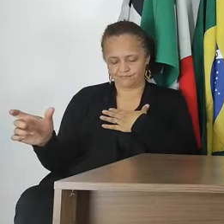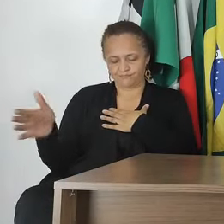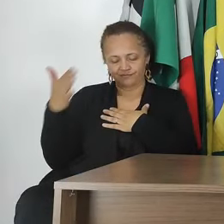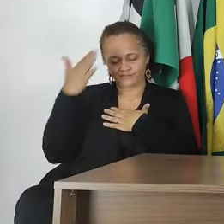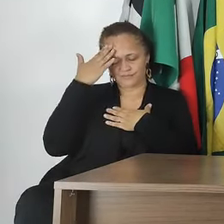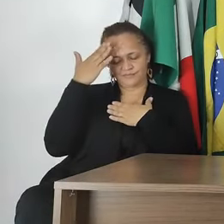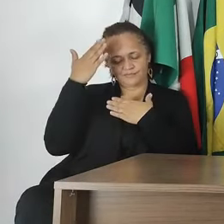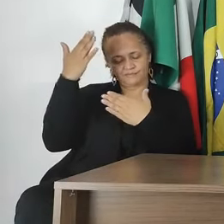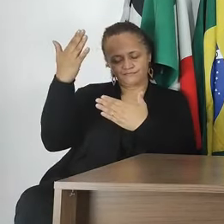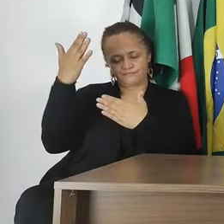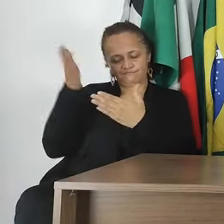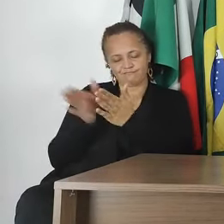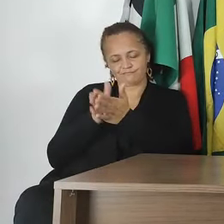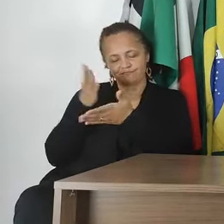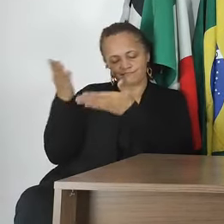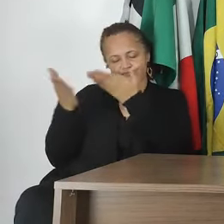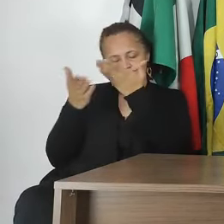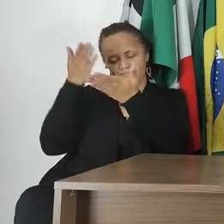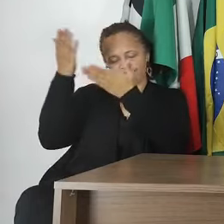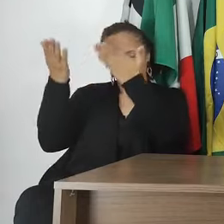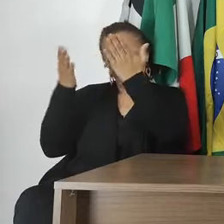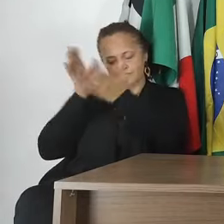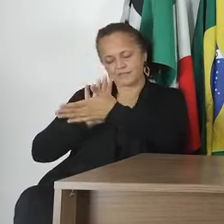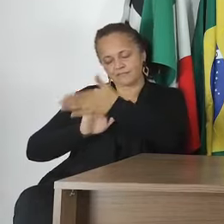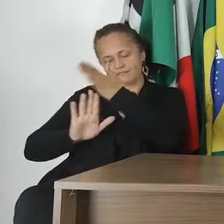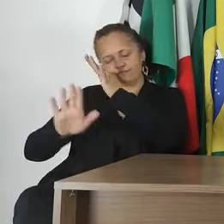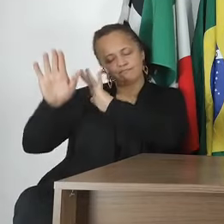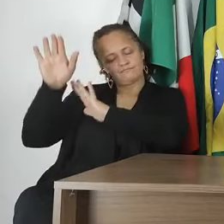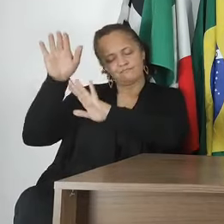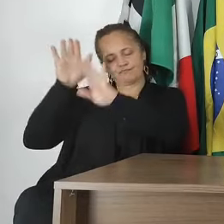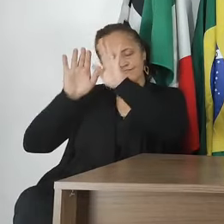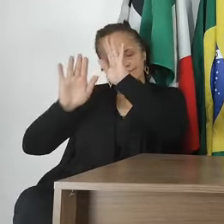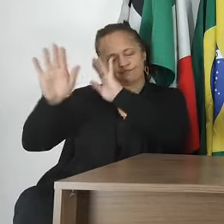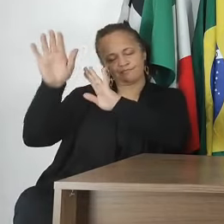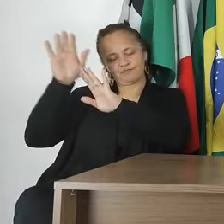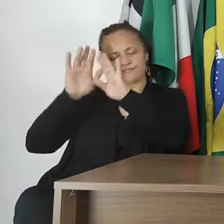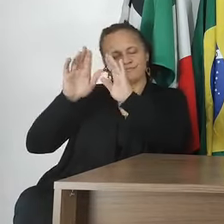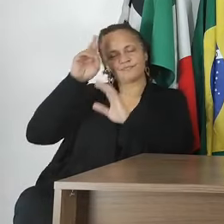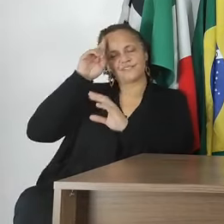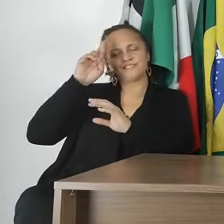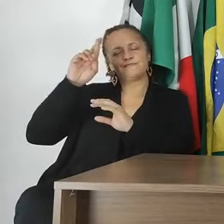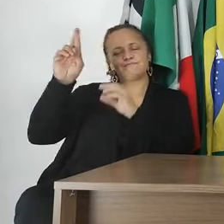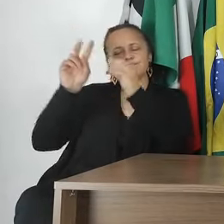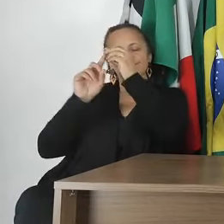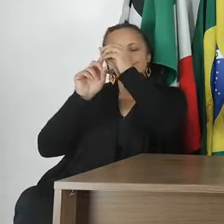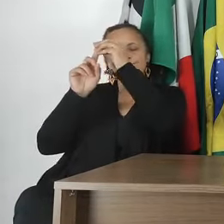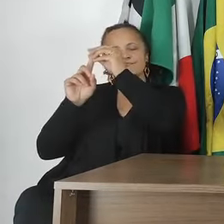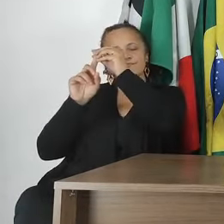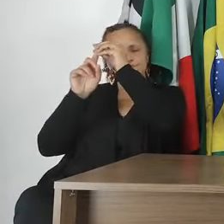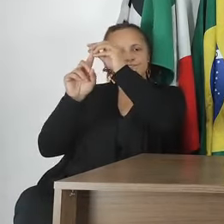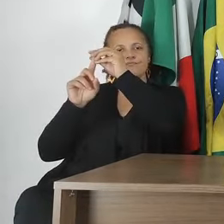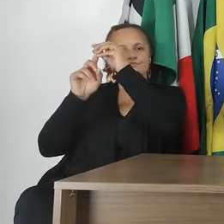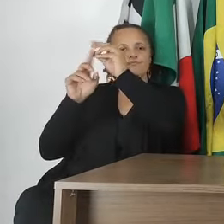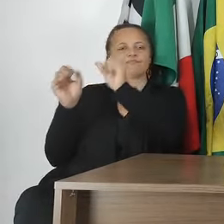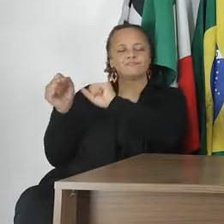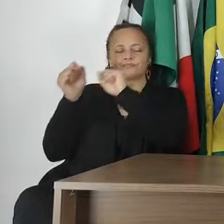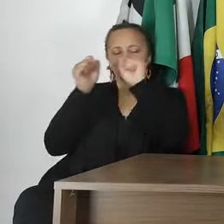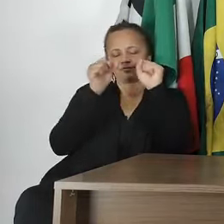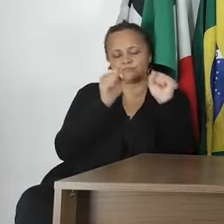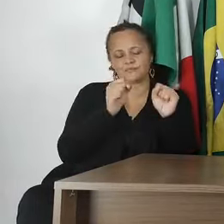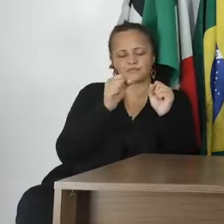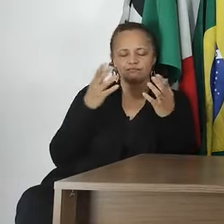Te louvar, para Te agradecer, exaltar o Teu santo nome, Pai, e dizer que só o Senhor é Deus. Ó Pai Todo-Poderoso, eu quero